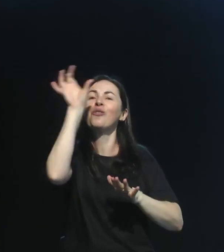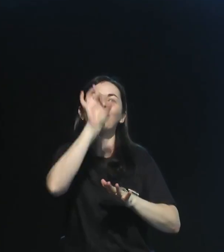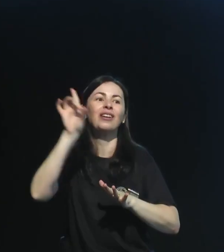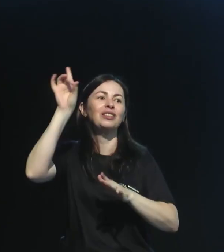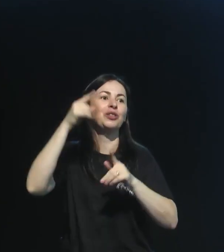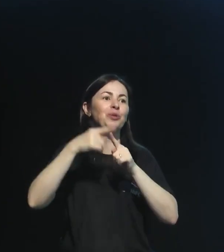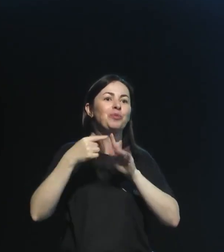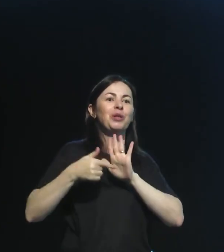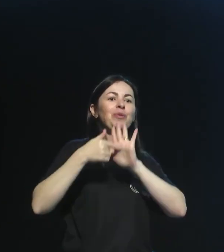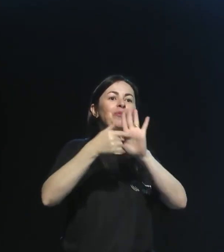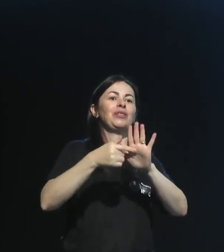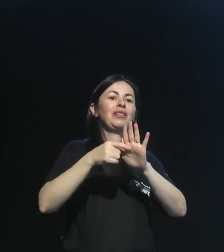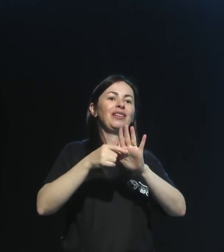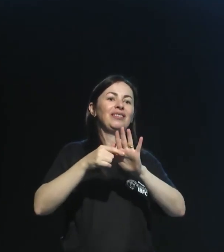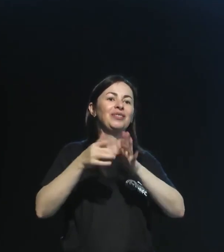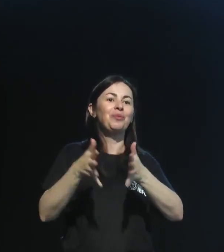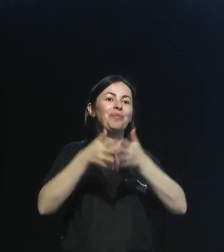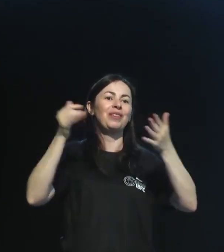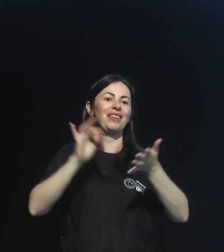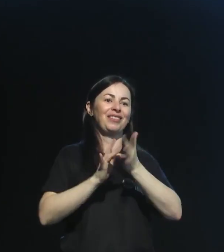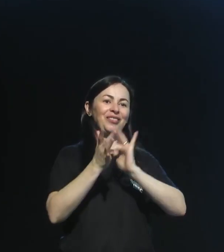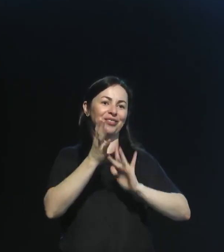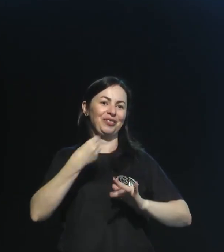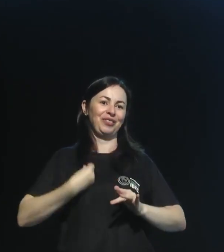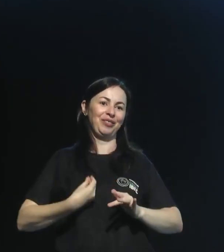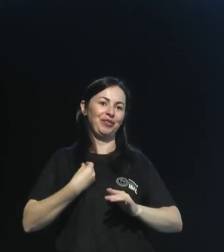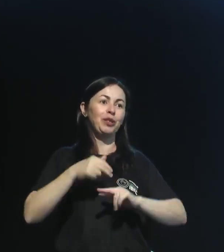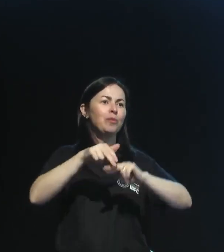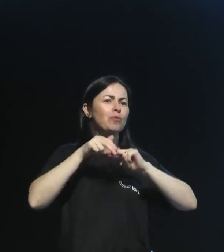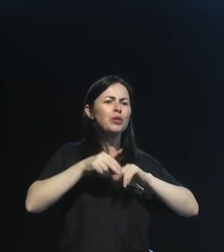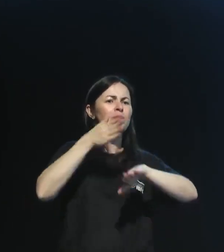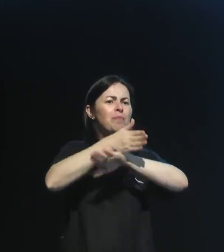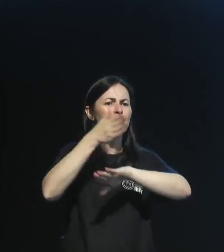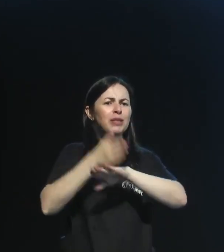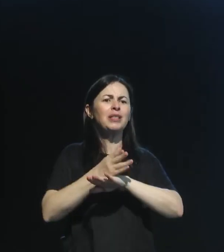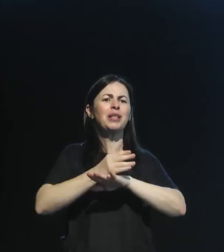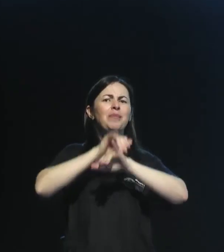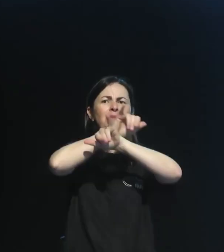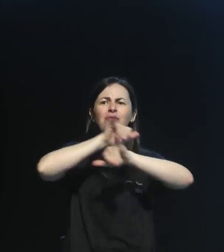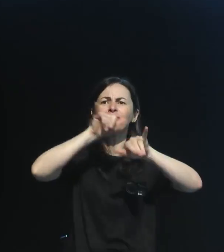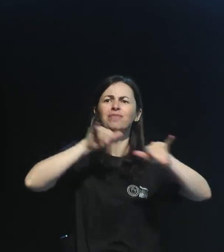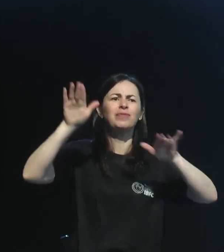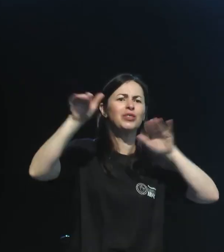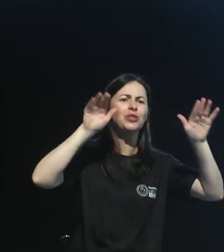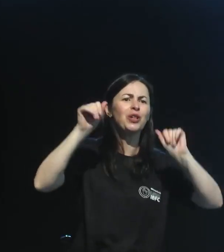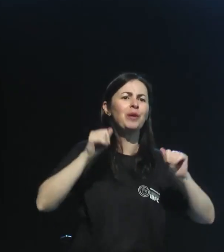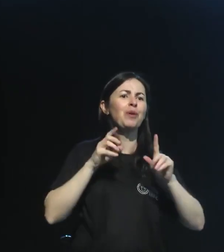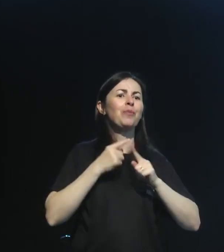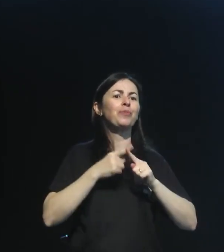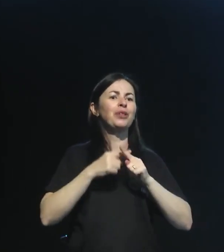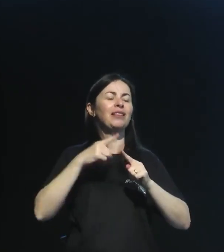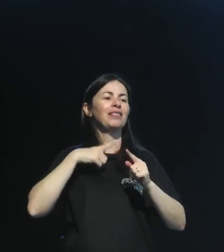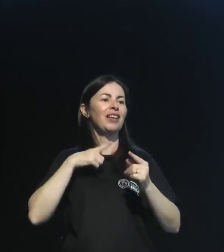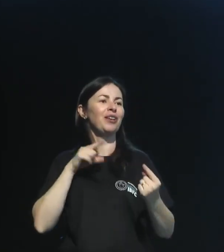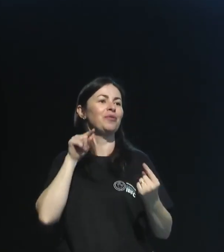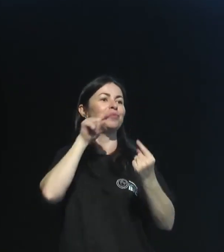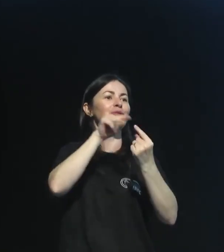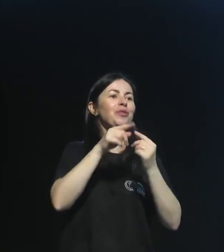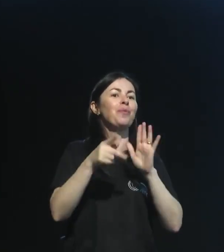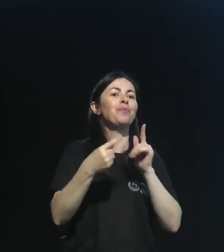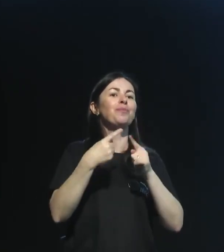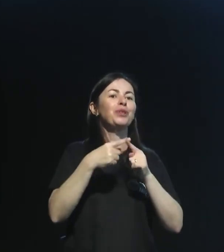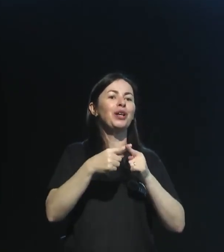faz na nossa vida. Então participe, convide, divulgue, porque o resultado, o objetivo do esforço, do sacrifício desses